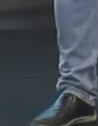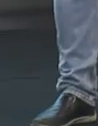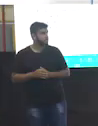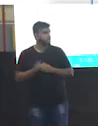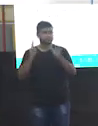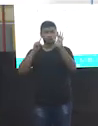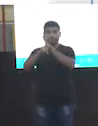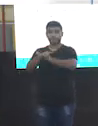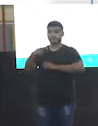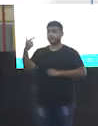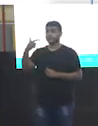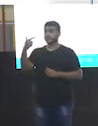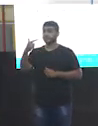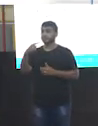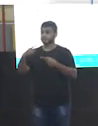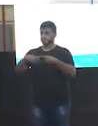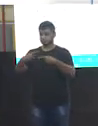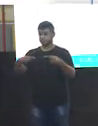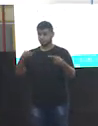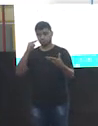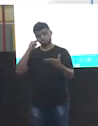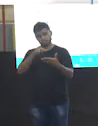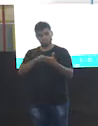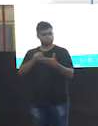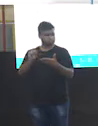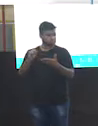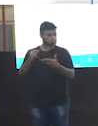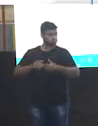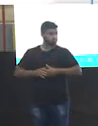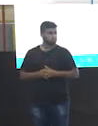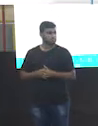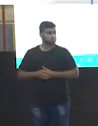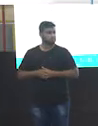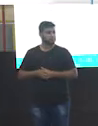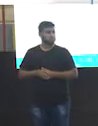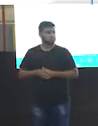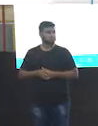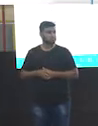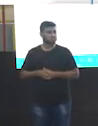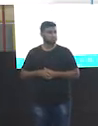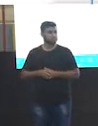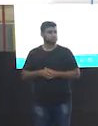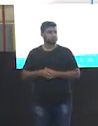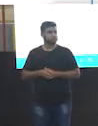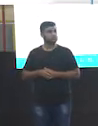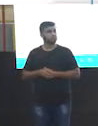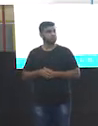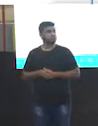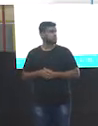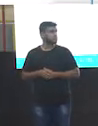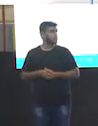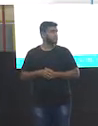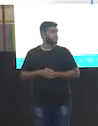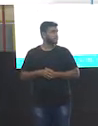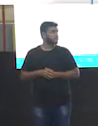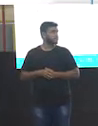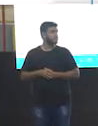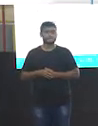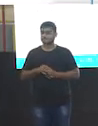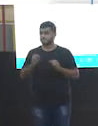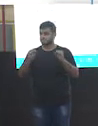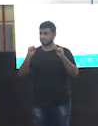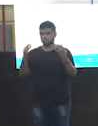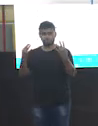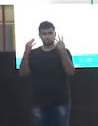Questão 2. Quem tiver com a apostila, olhe para a apostila. É bom porque eu vejo as cabeças de vocês se mexendo. Quem não tiver, olhe